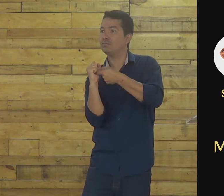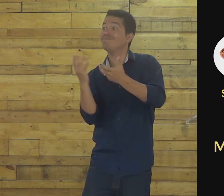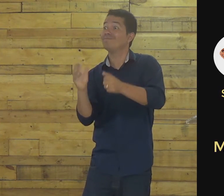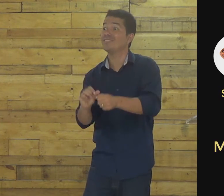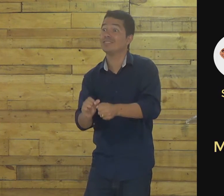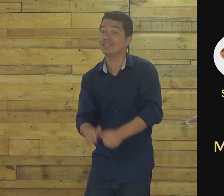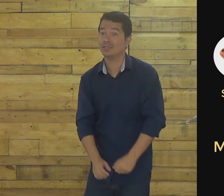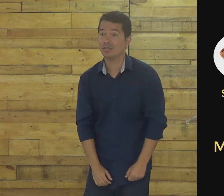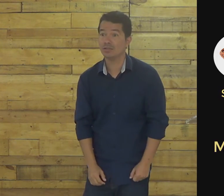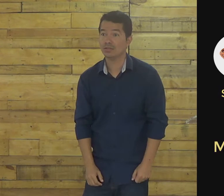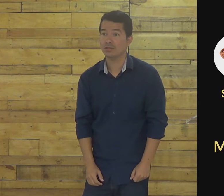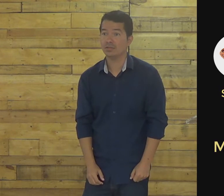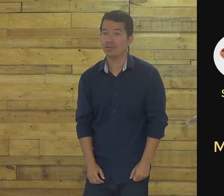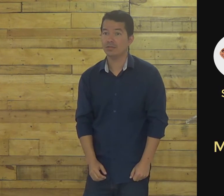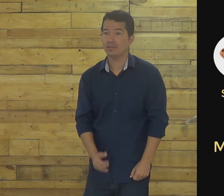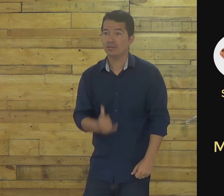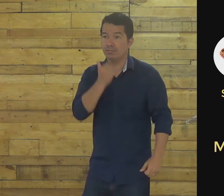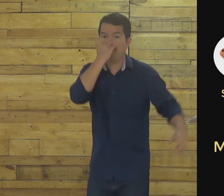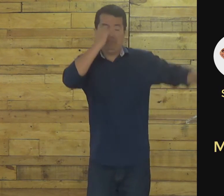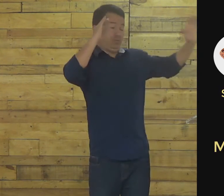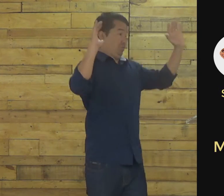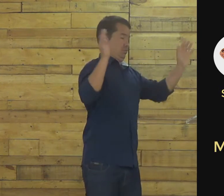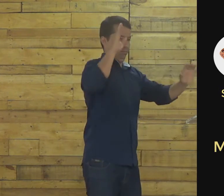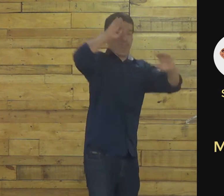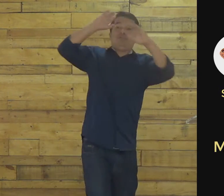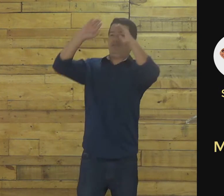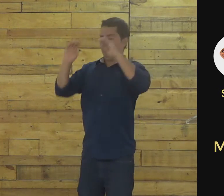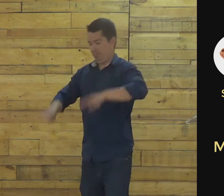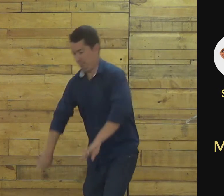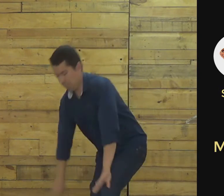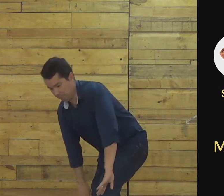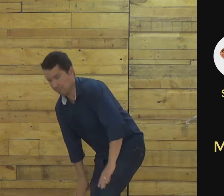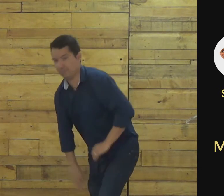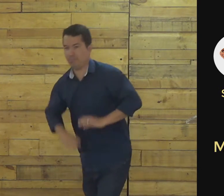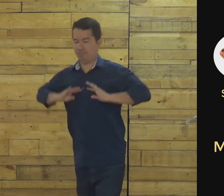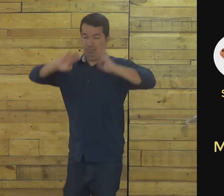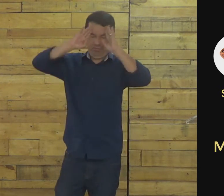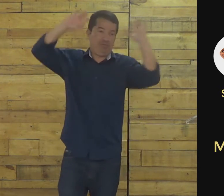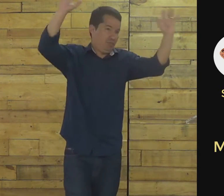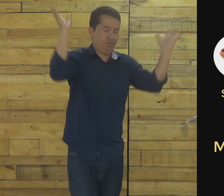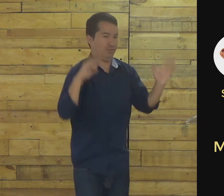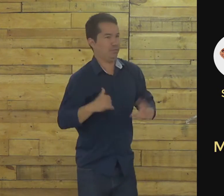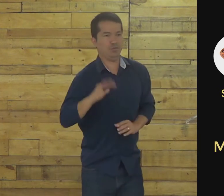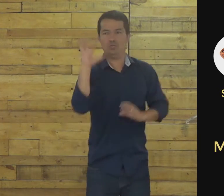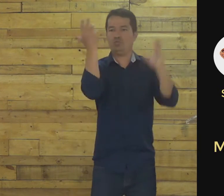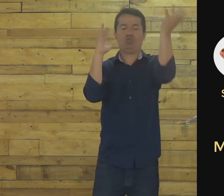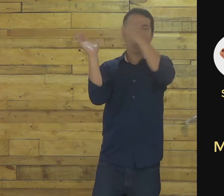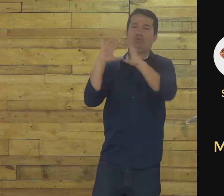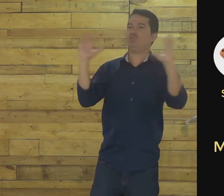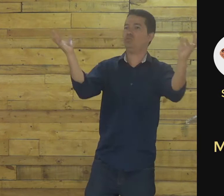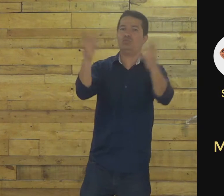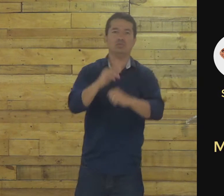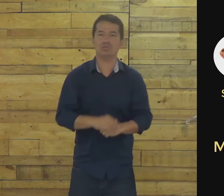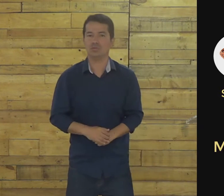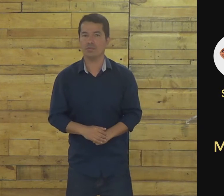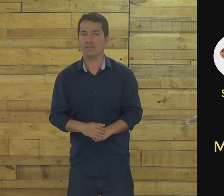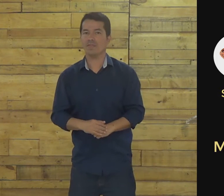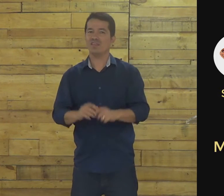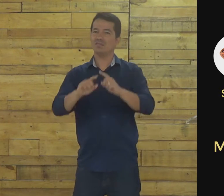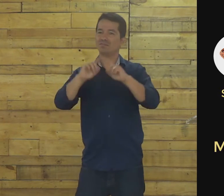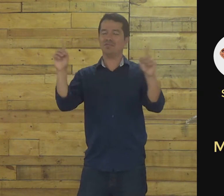outras coisas. Mas se a chama apagasse, o que ia acontecer? Ia ficar todo mundo na escuridão, e tromba aqui, e bate ali, arranha